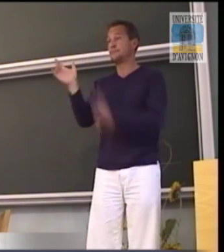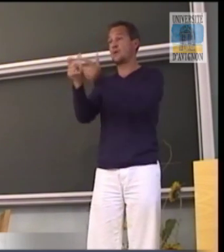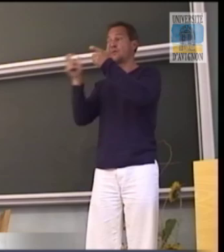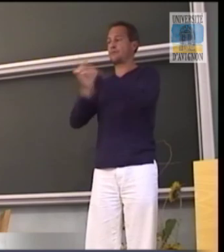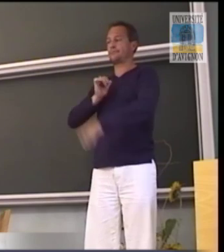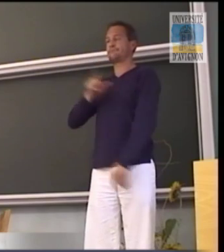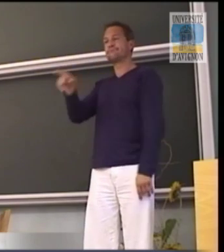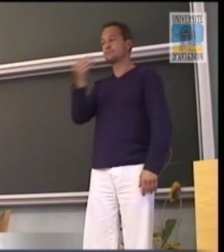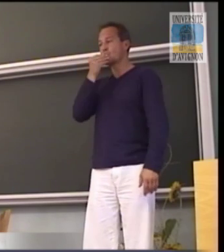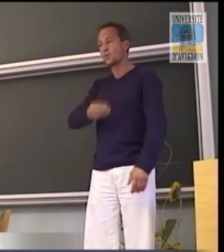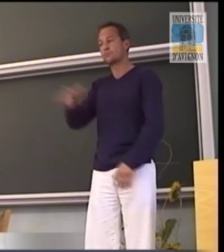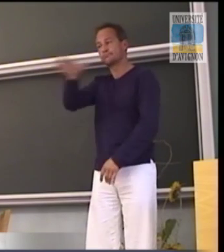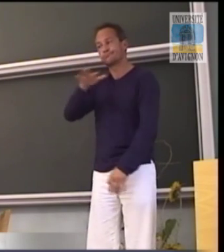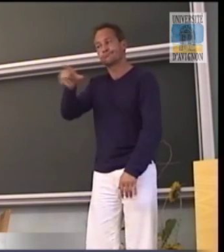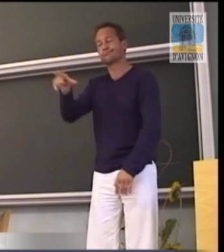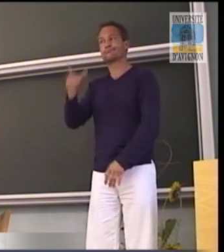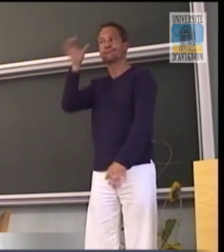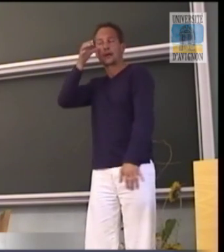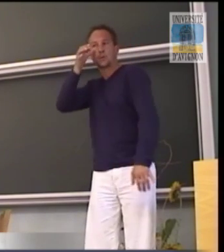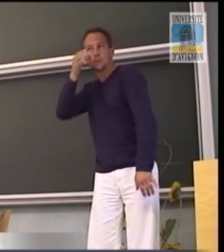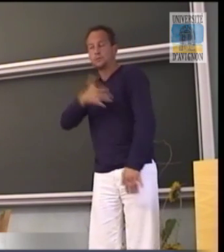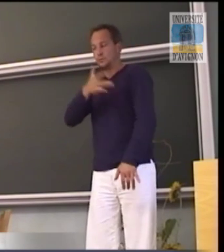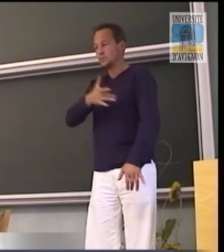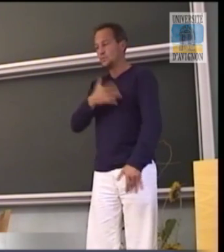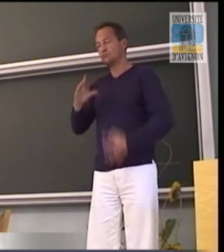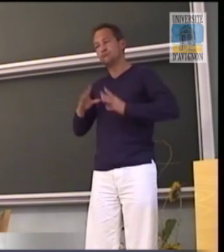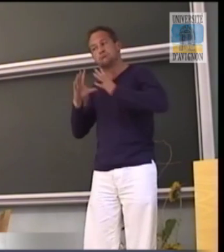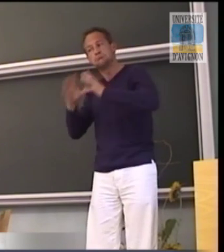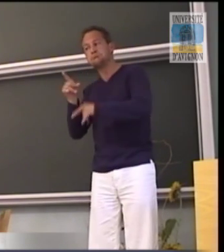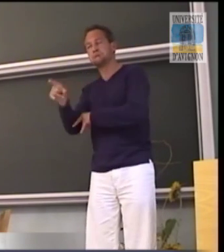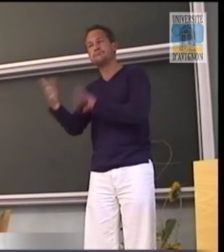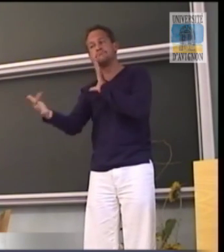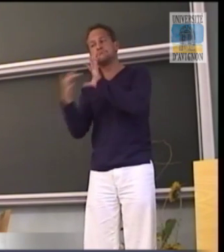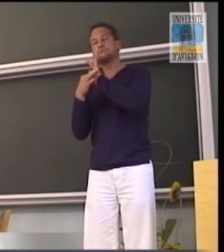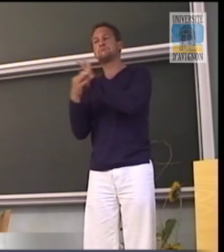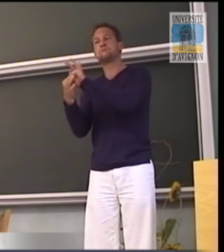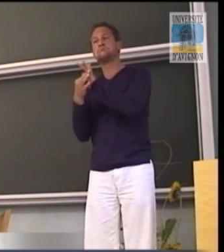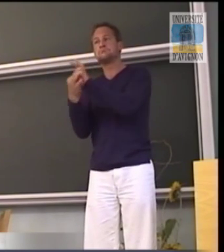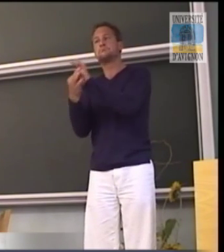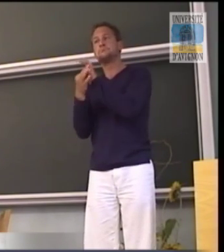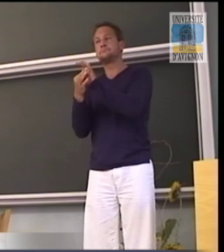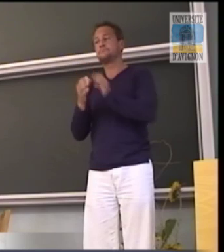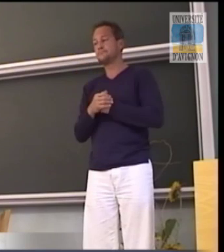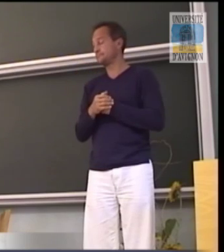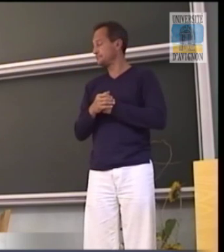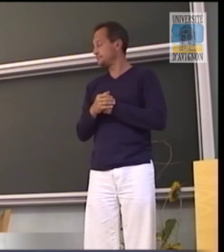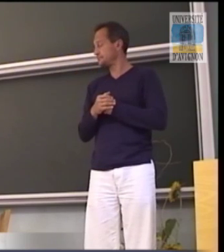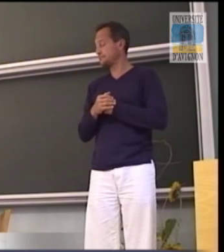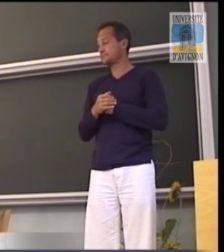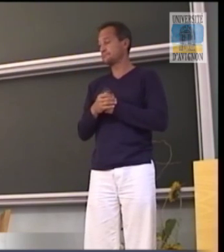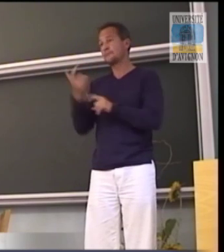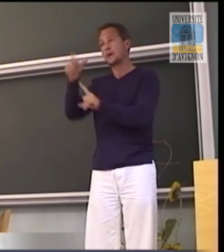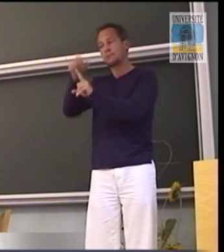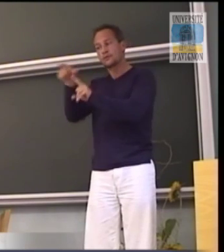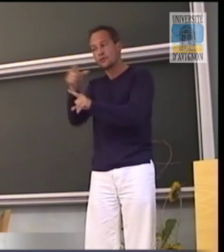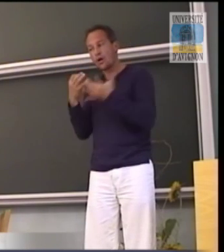qui leur imposait des obligations, même s'il y avait eu d'autres lois avant. J'ai rencontré des gens engagés avec la volonté que les